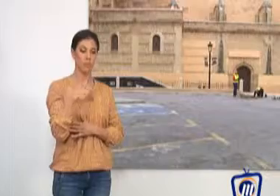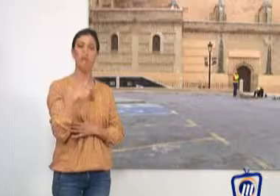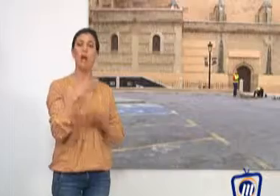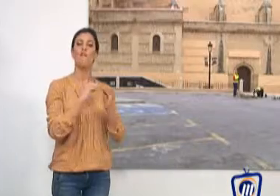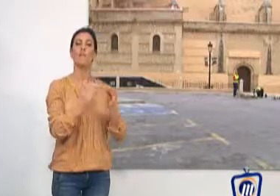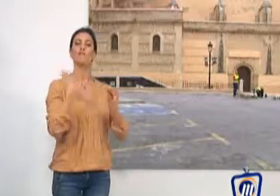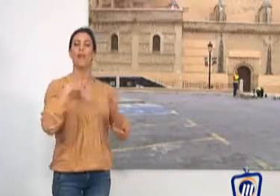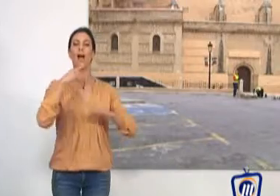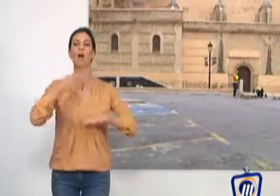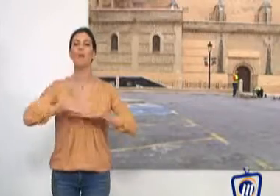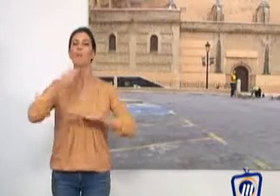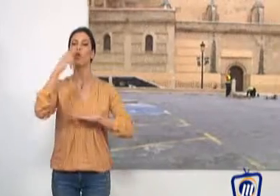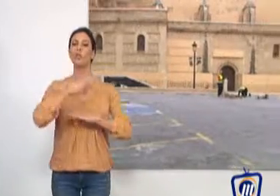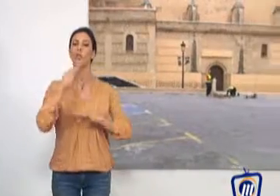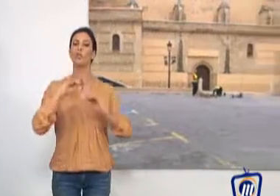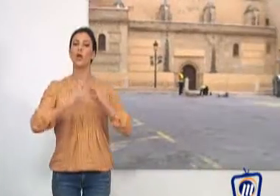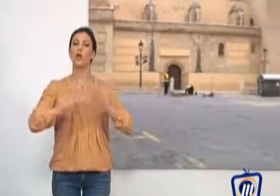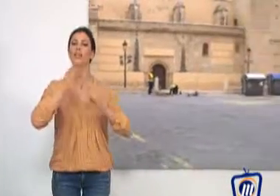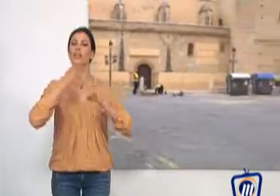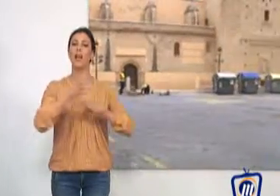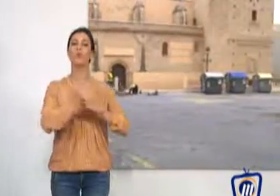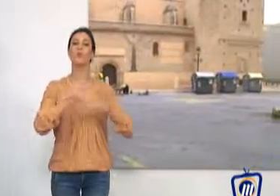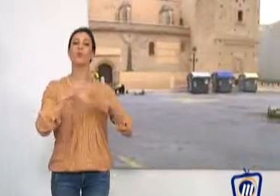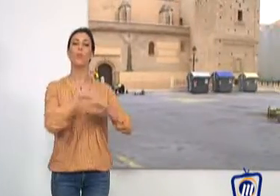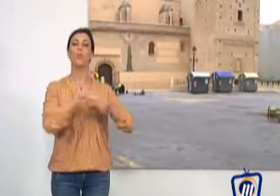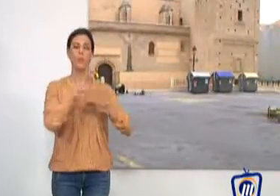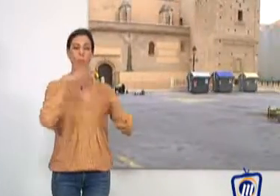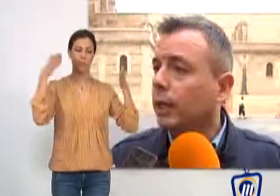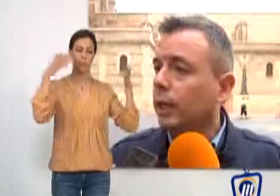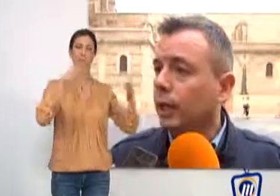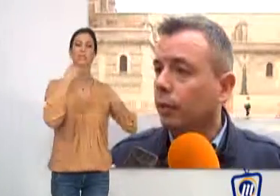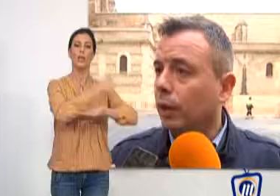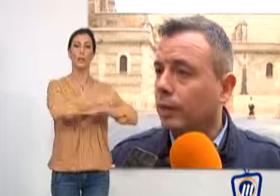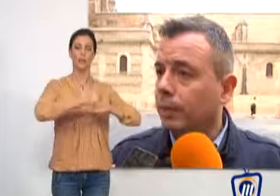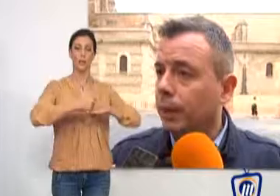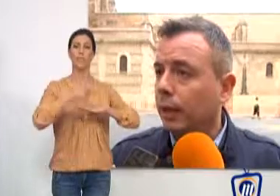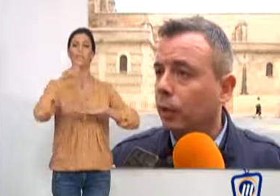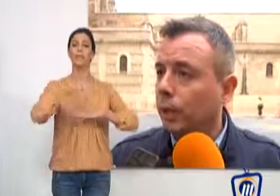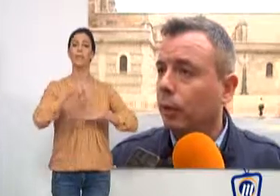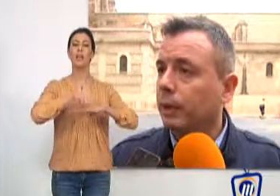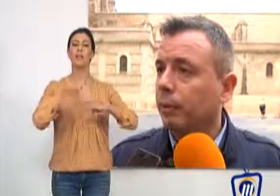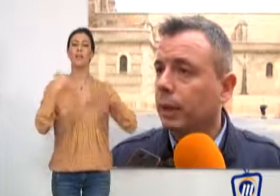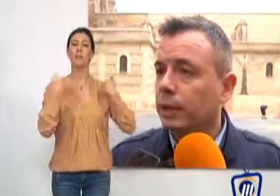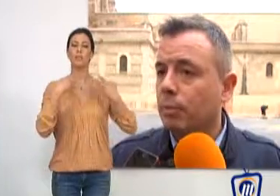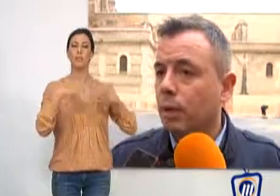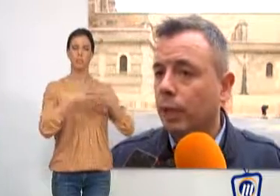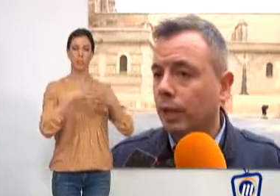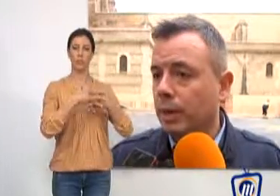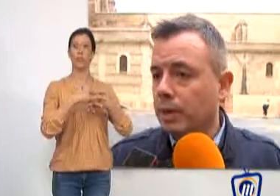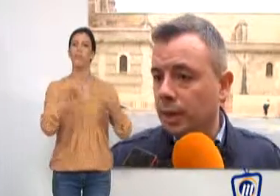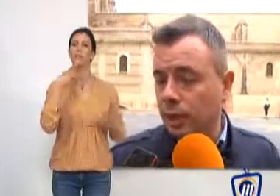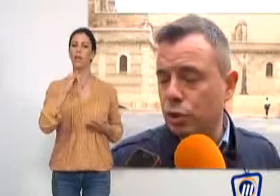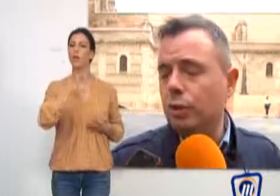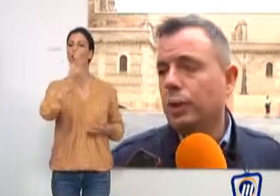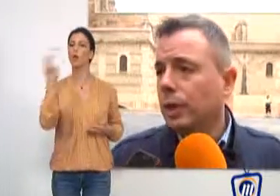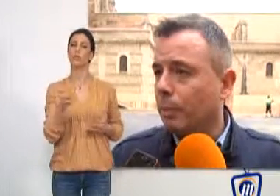de esta manera se cumple un compromiso del equipo de gobierno con la ciudadanía el edil de gestión de infraestructuras